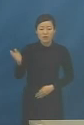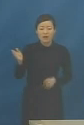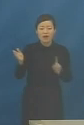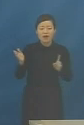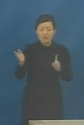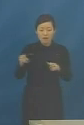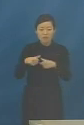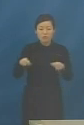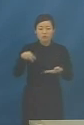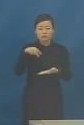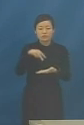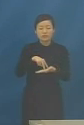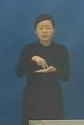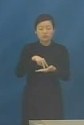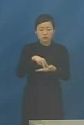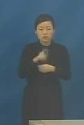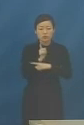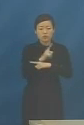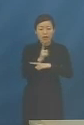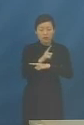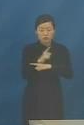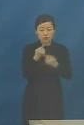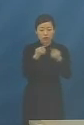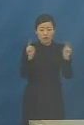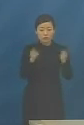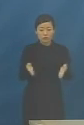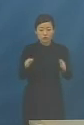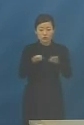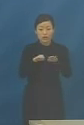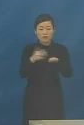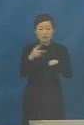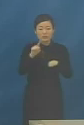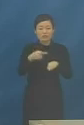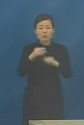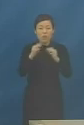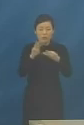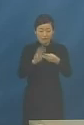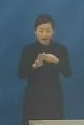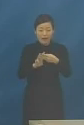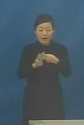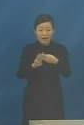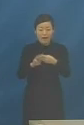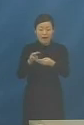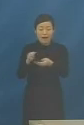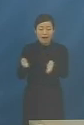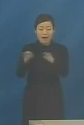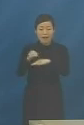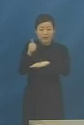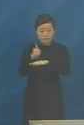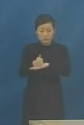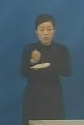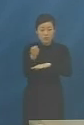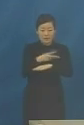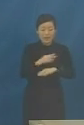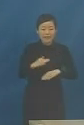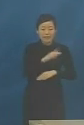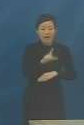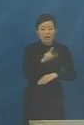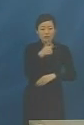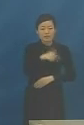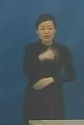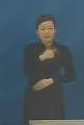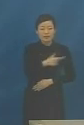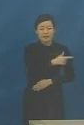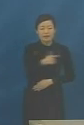館の篠田館長さんその指導を受けながら逆ウェイ先生などがチームを組みまし